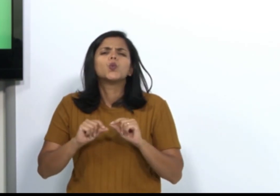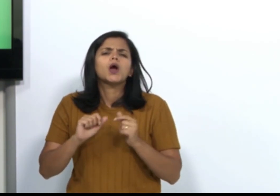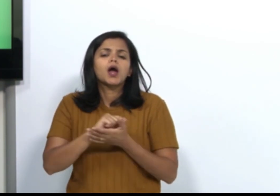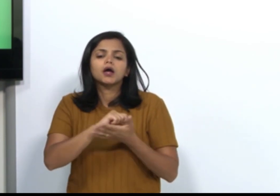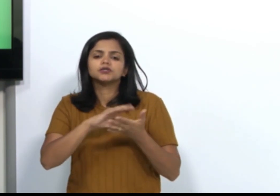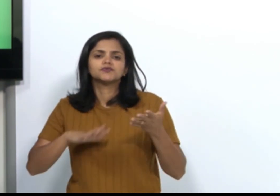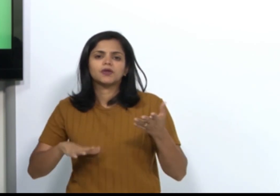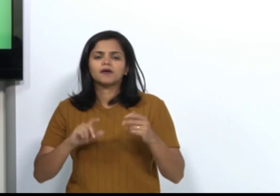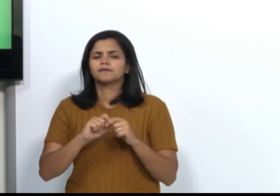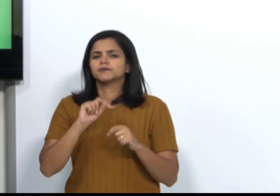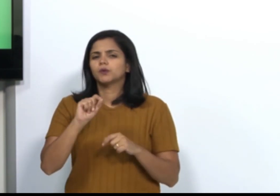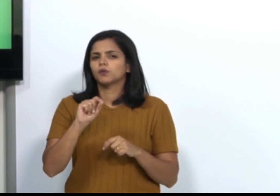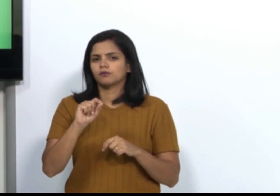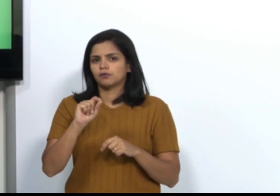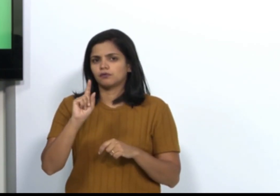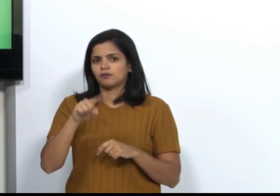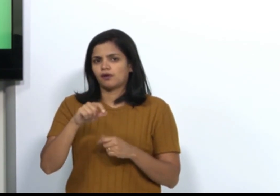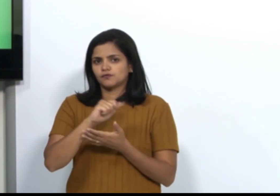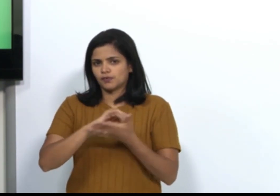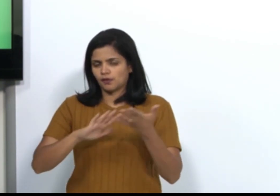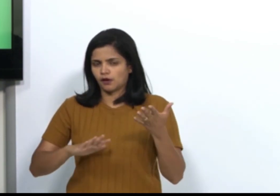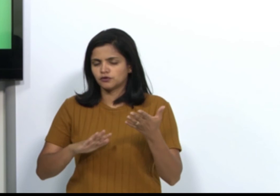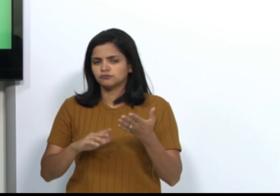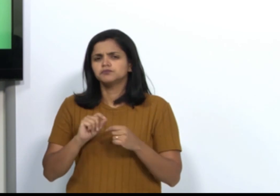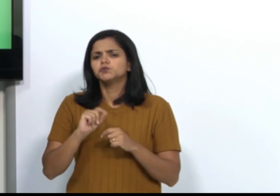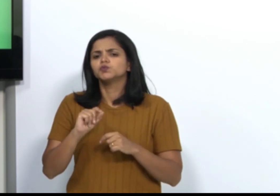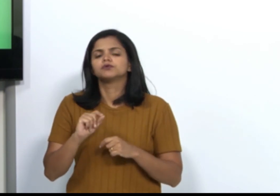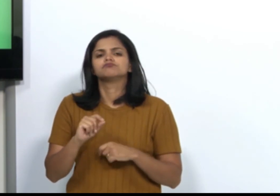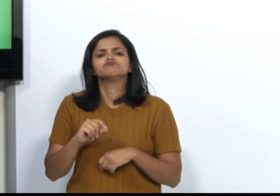estudem novamente. Então, agora faremos uma atividade.